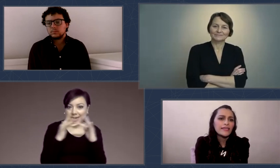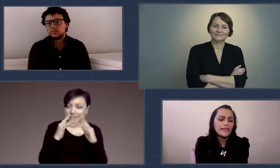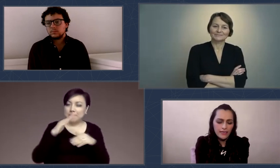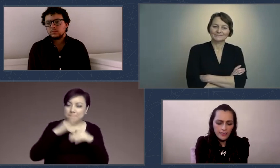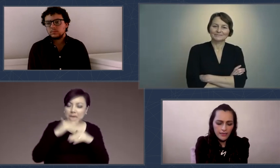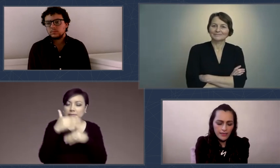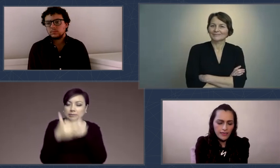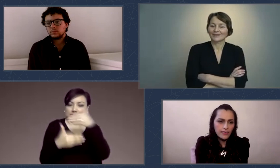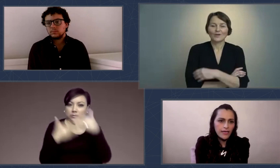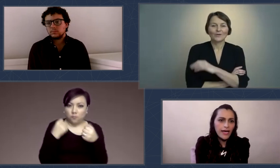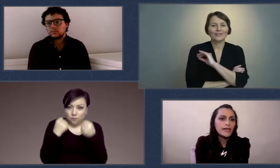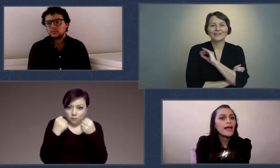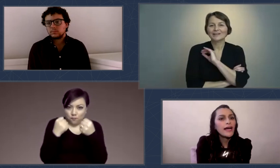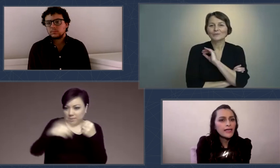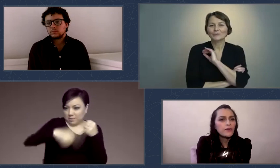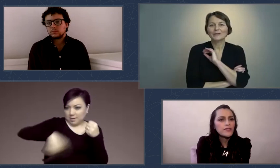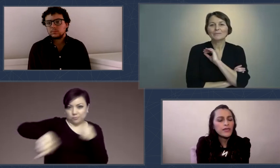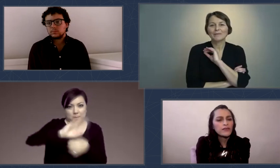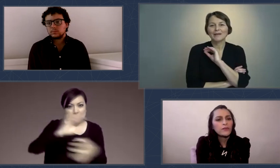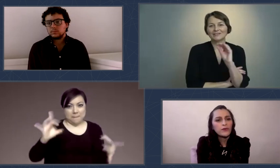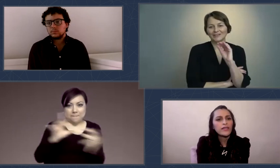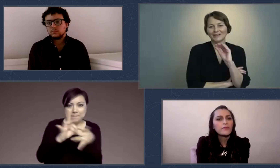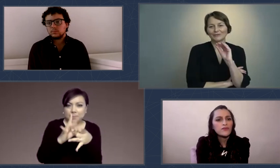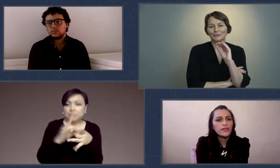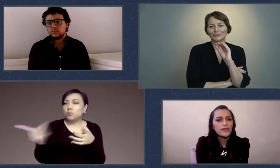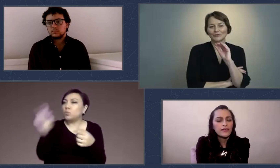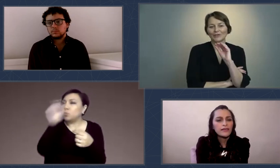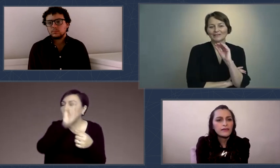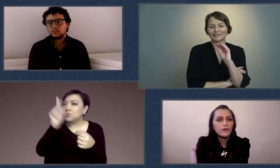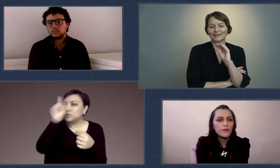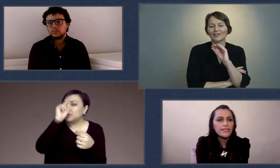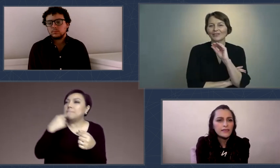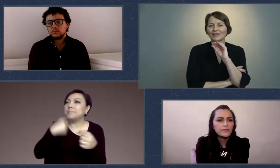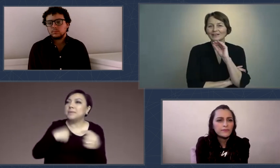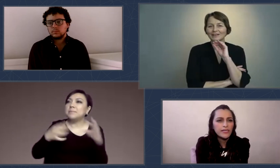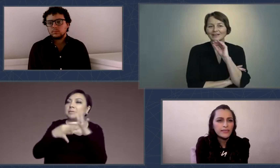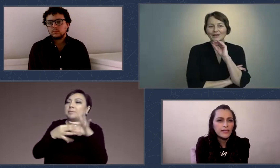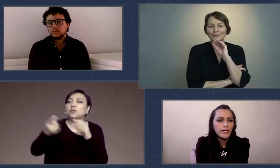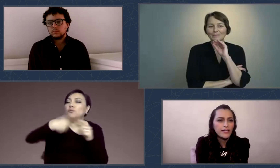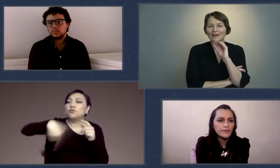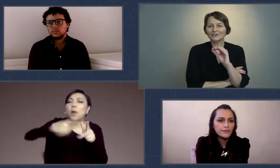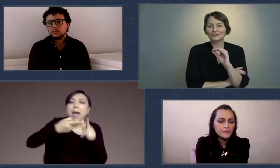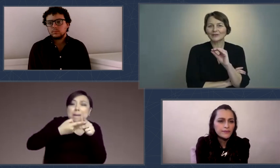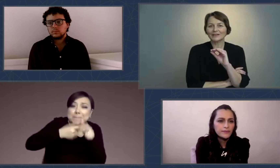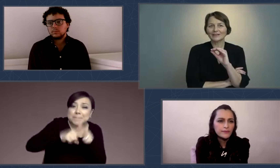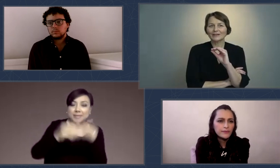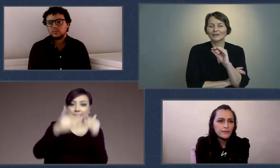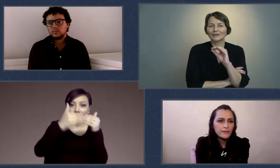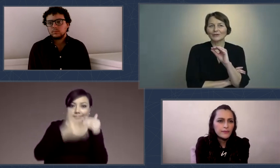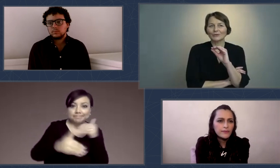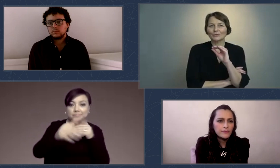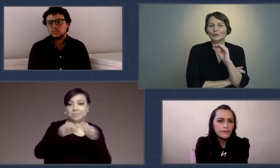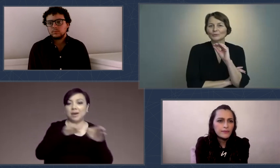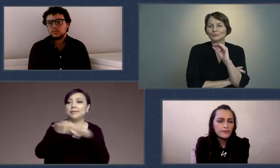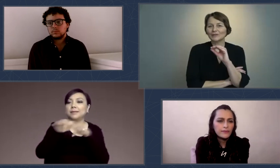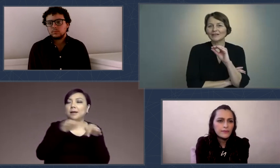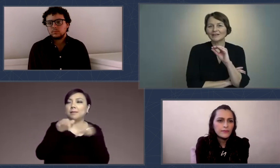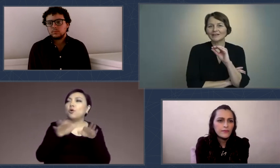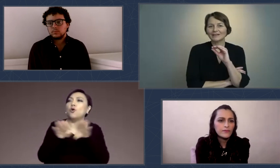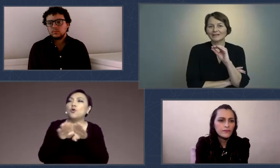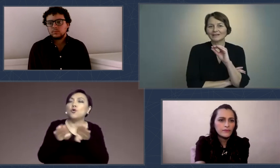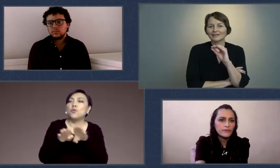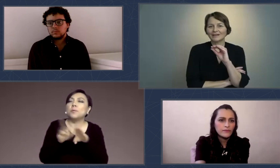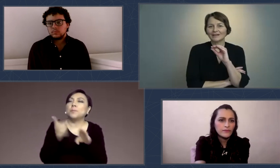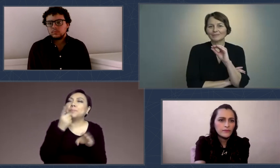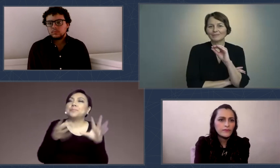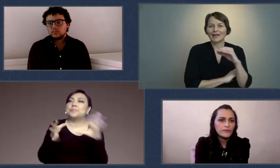¿En qué área o aspecto podríamos comenzar a trabajar? Oh, I think that would